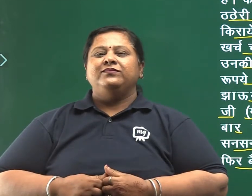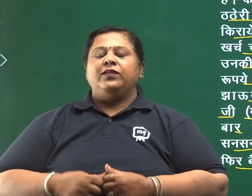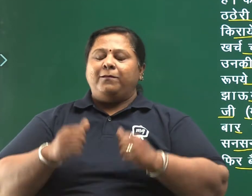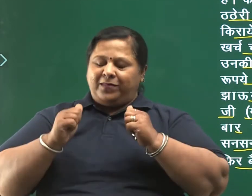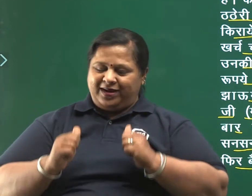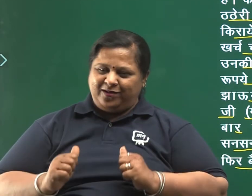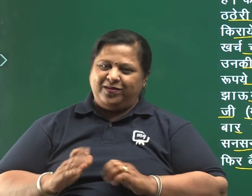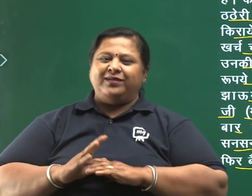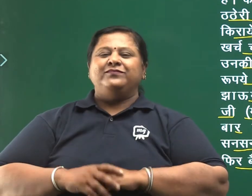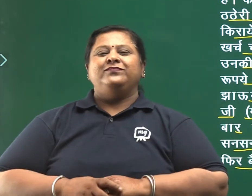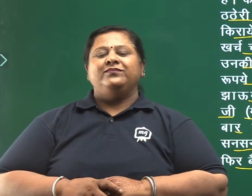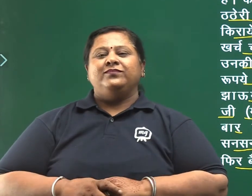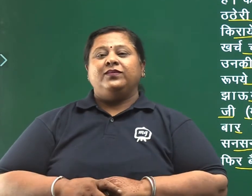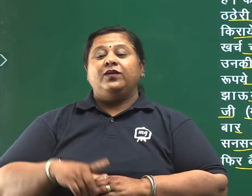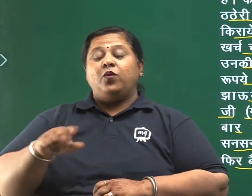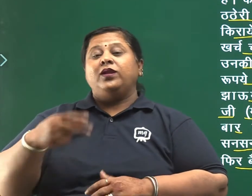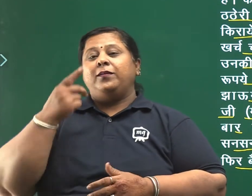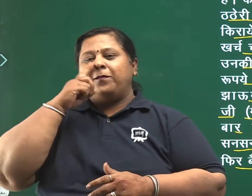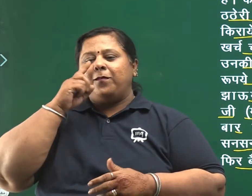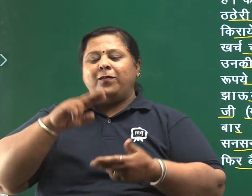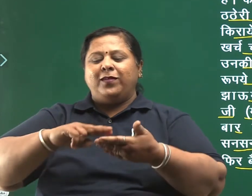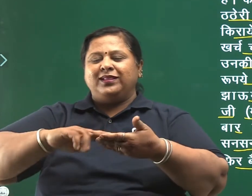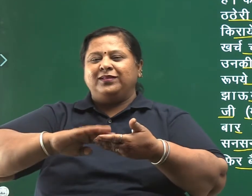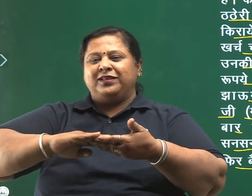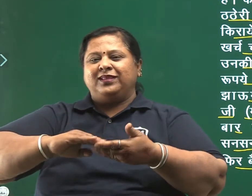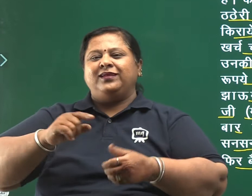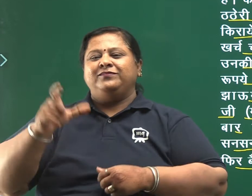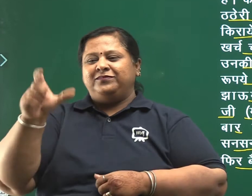बैठे हुए हैं और उनकी पत्नी